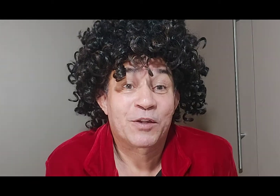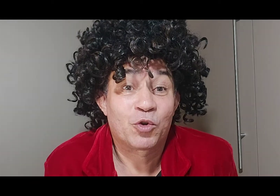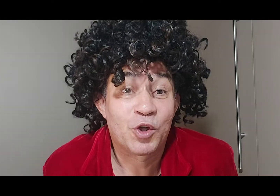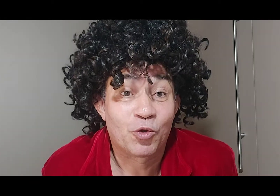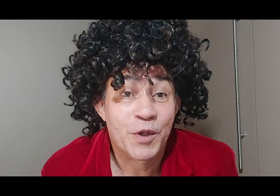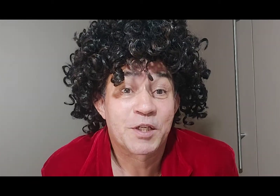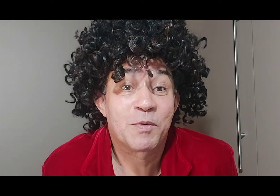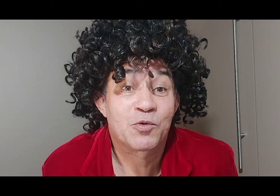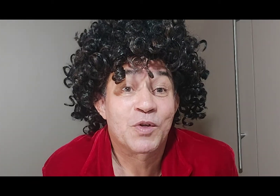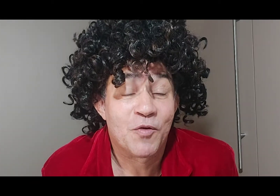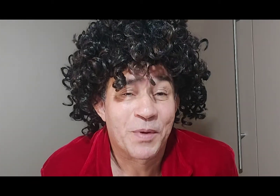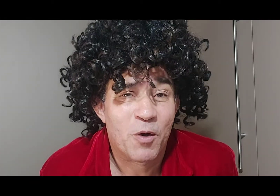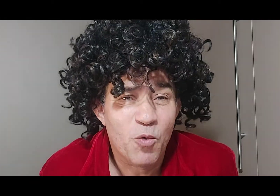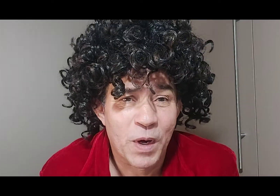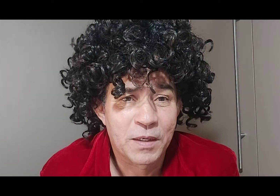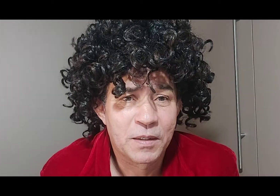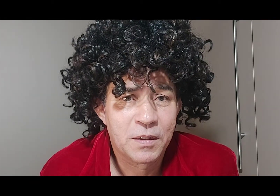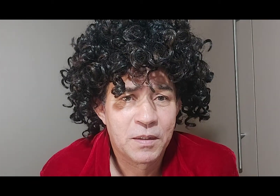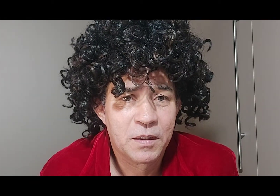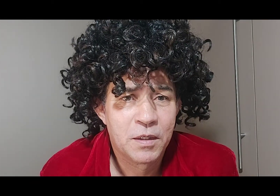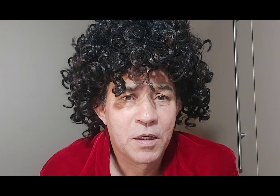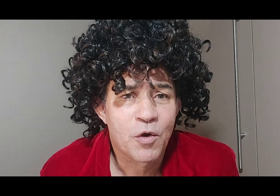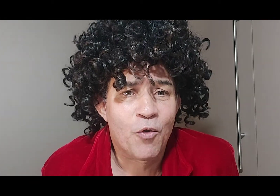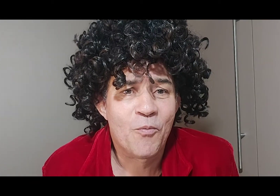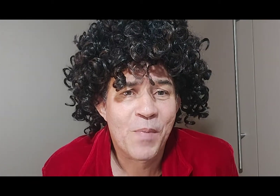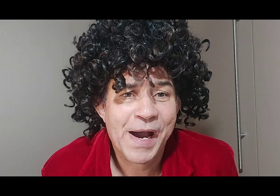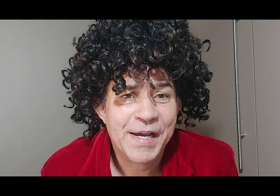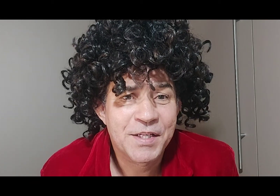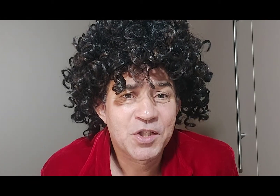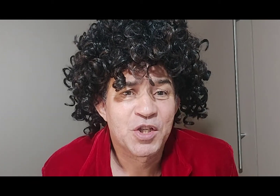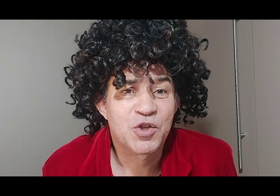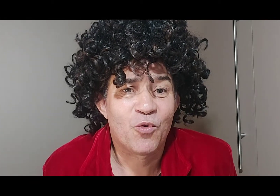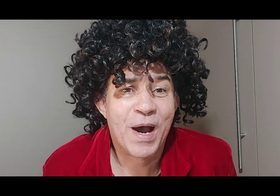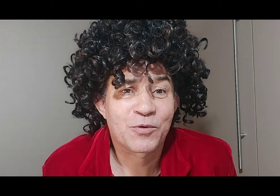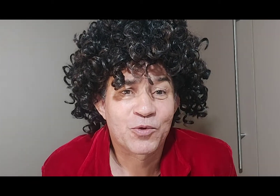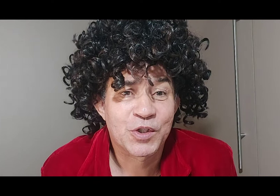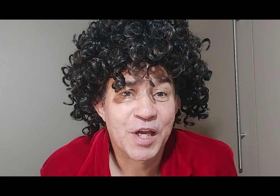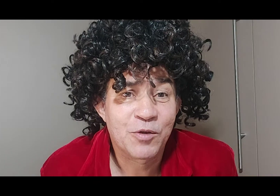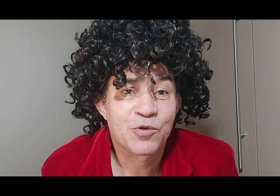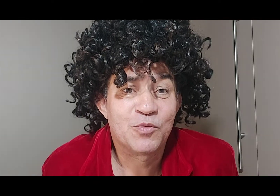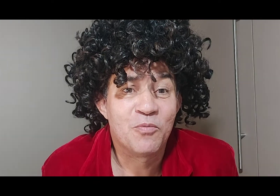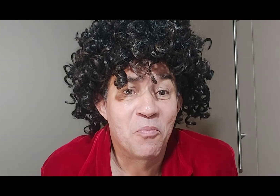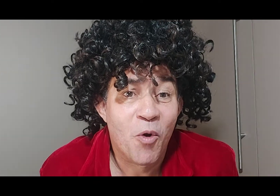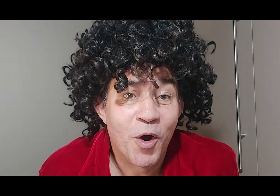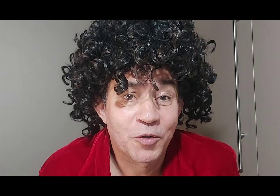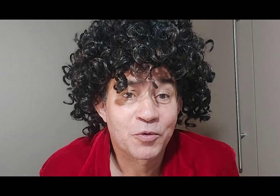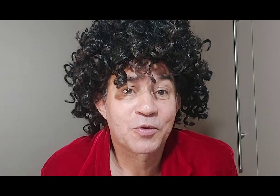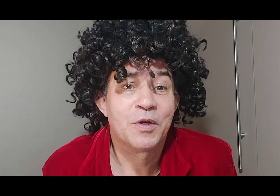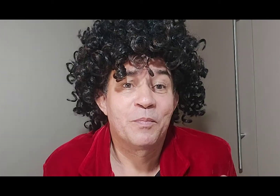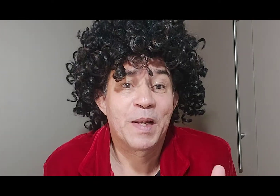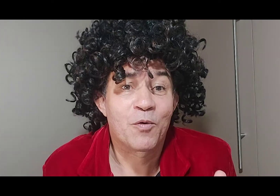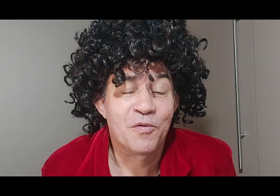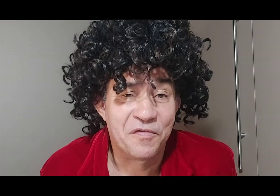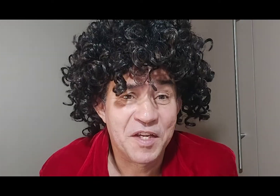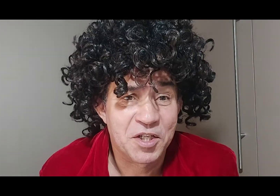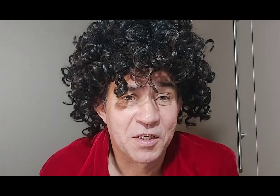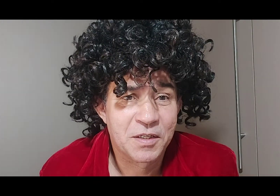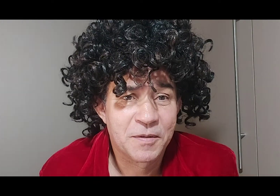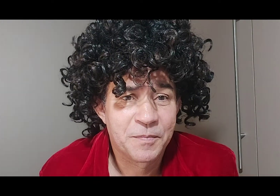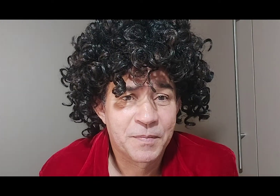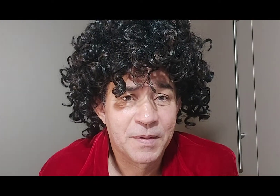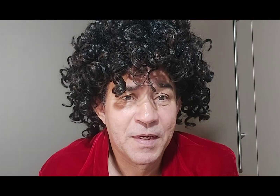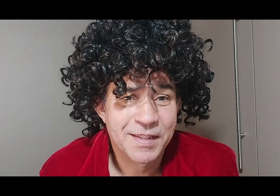e autorizar que todas as pessoas vão para a rua? Com mais de 400 mil mortos pela